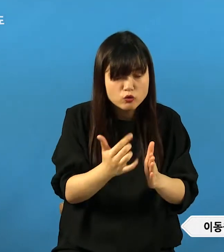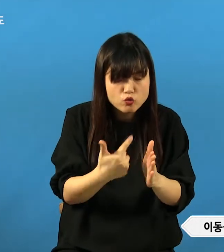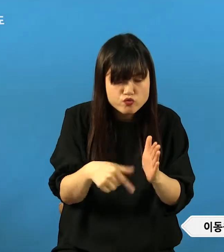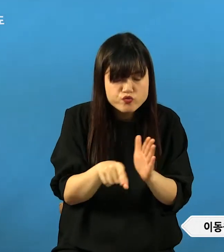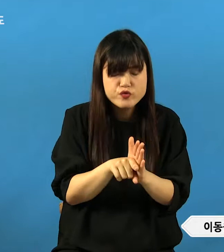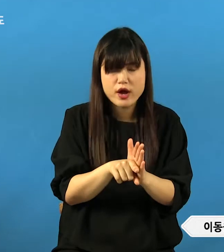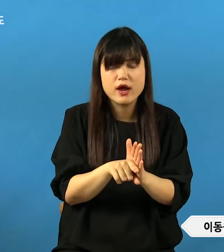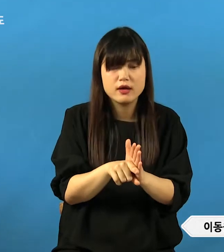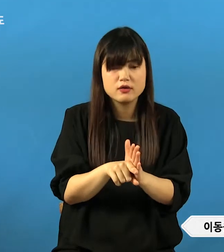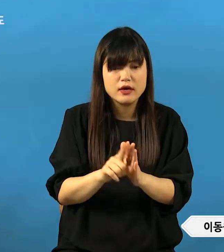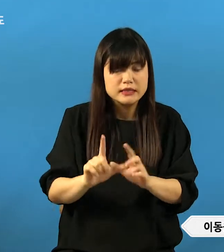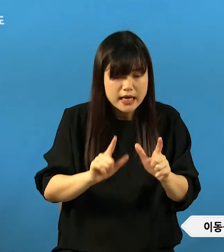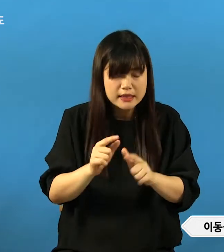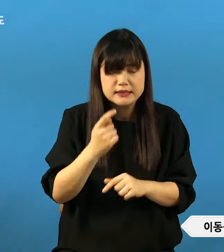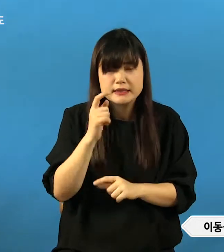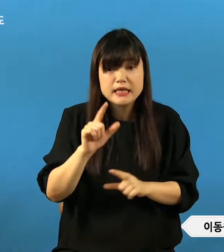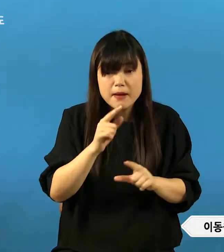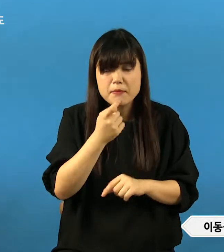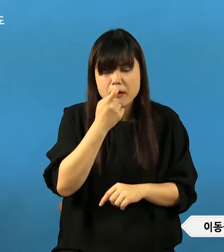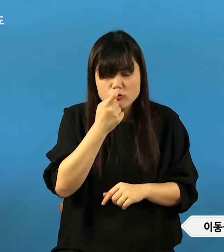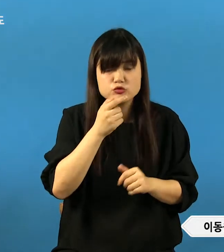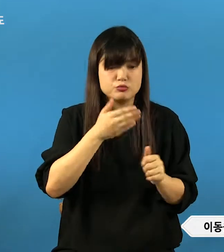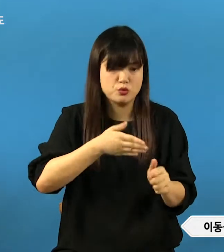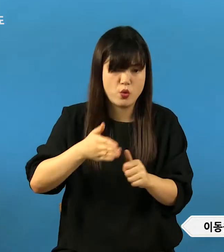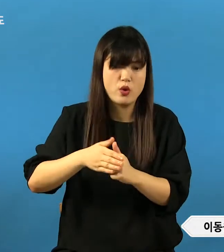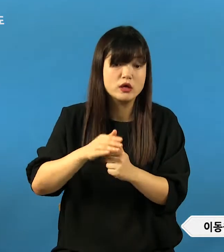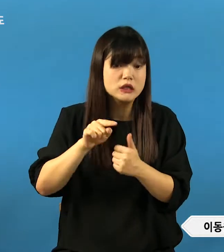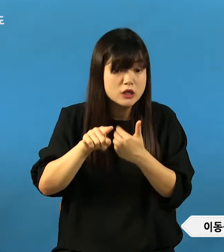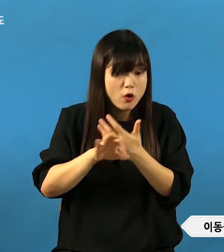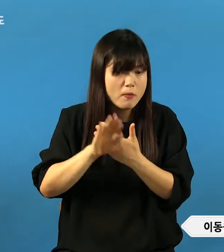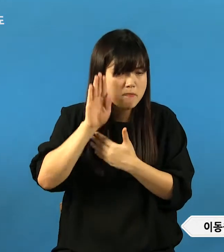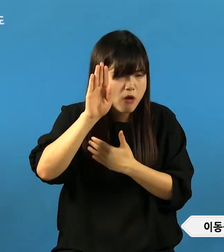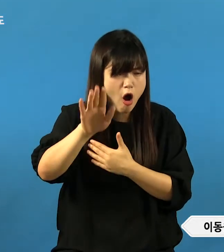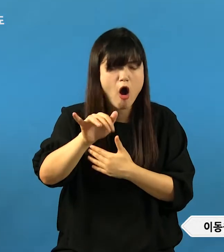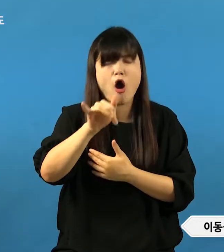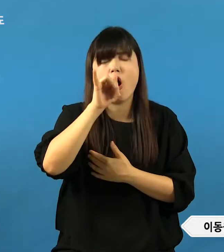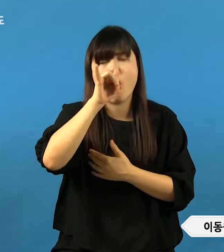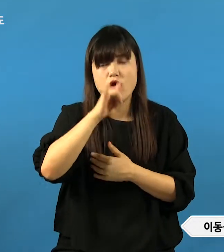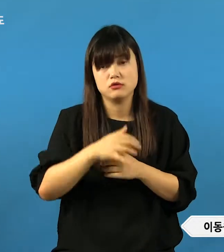사는 삶을 배우십시오. 그러면 로마는 미래가 있습니다.